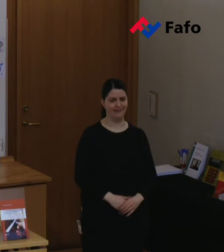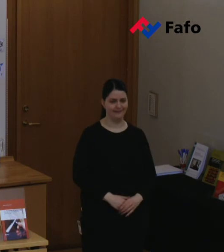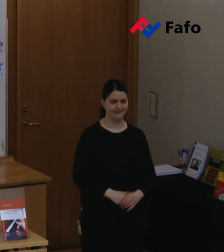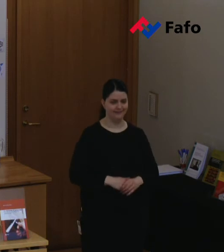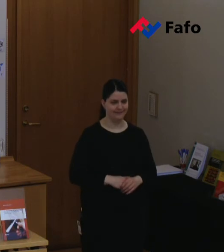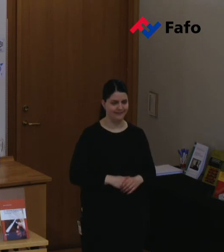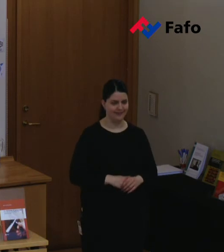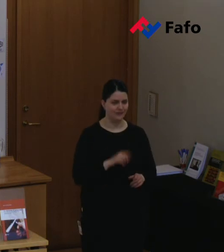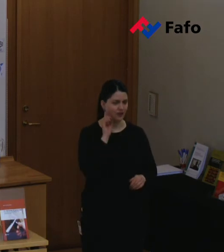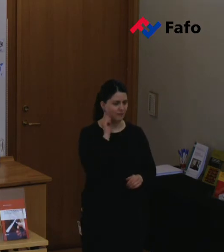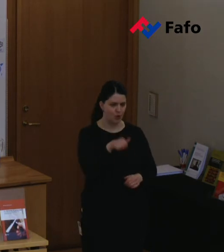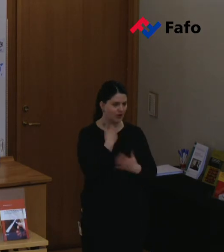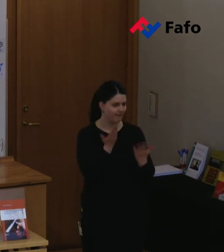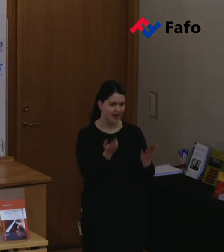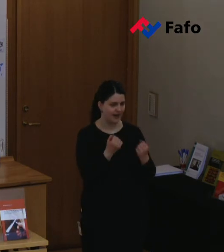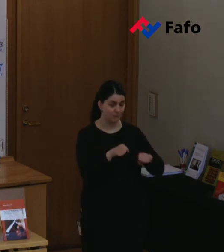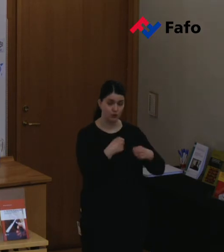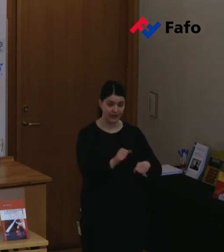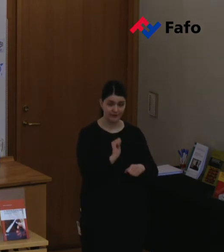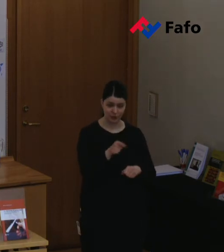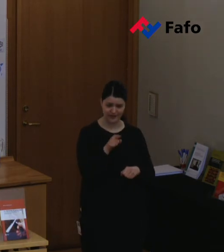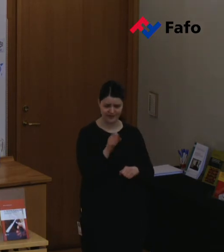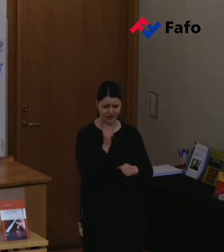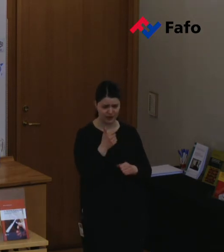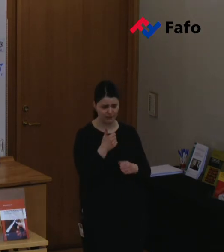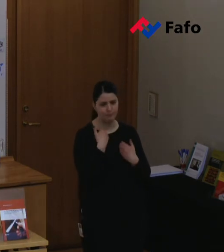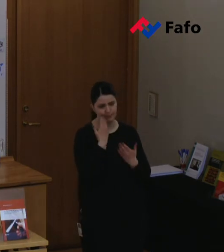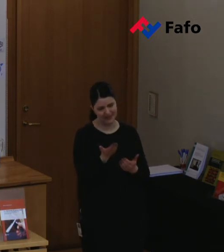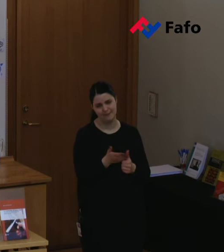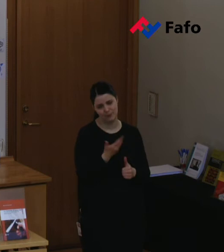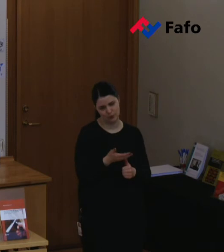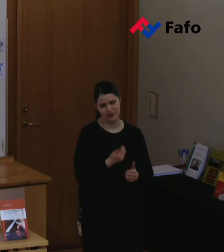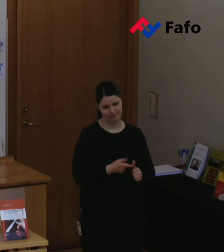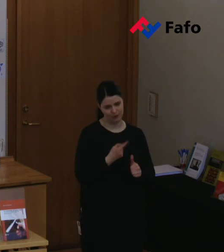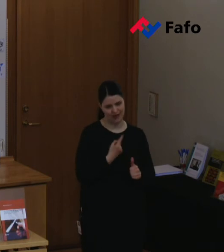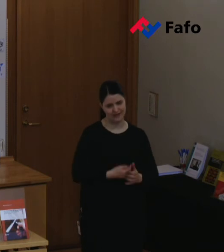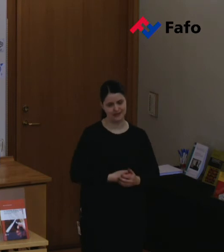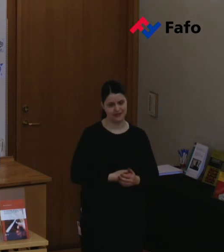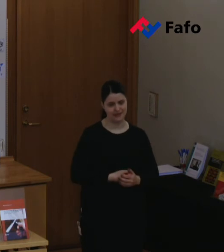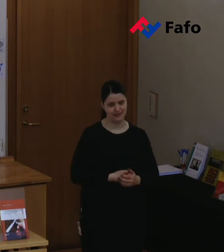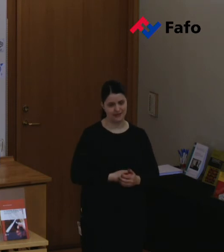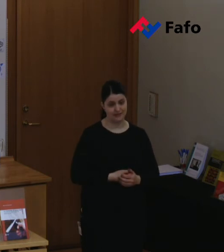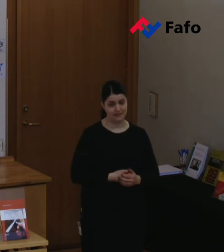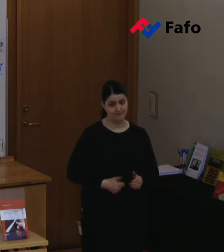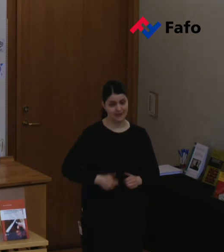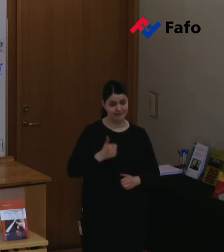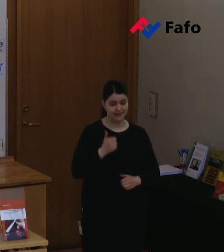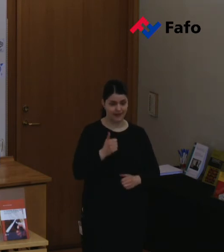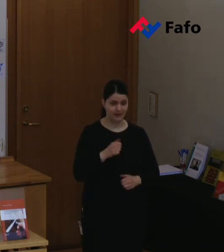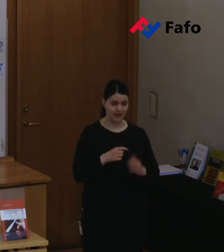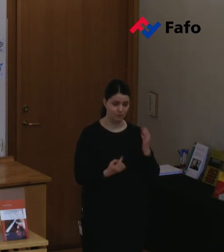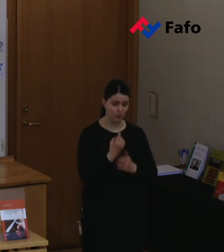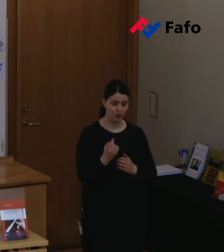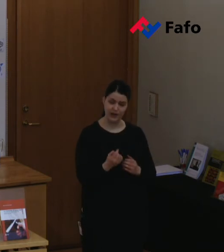Og det bør ikke være et prosjekt for at det skal få prioritet. Det viktige at det blir mulighet til å utvikle